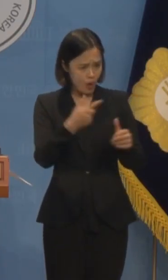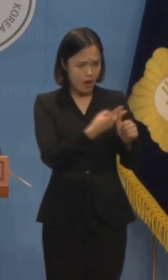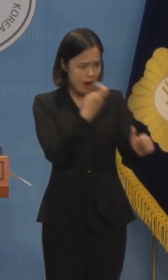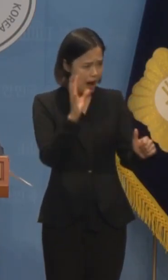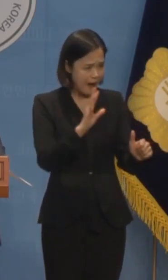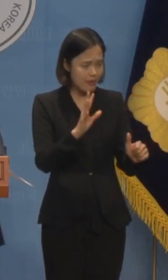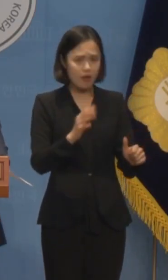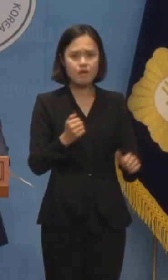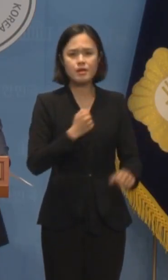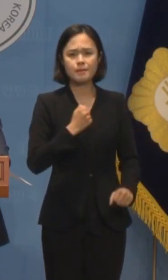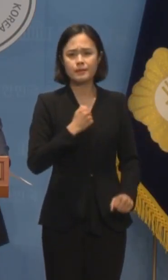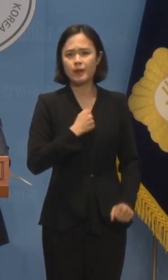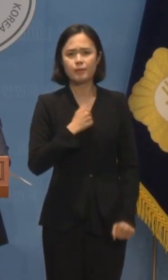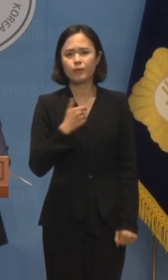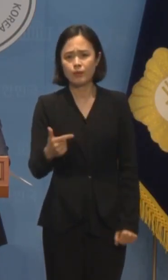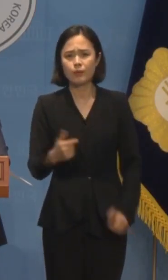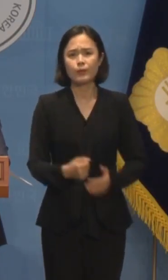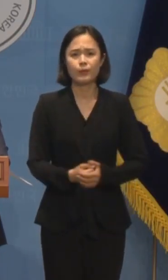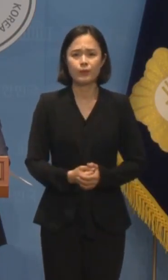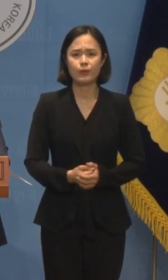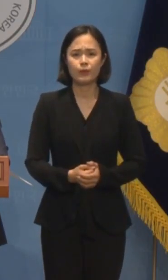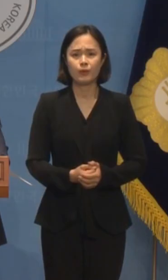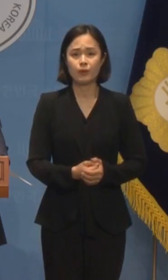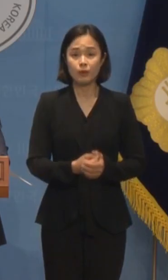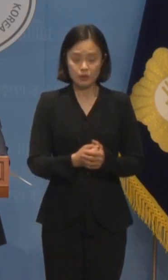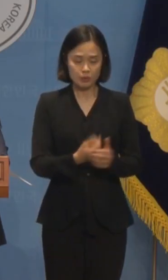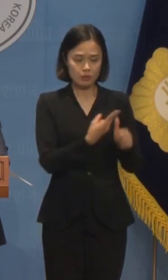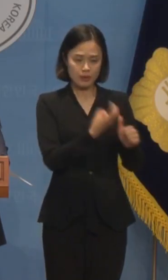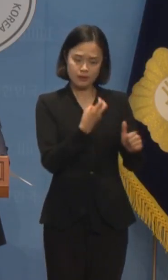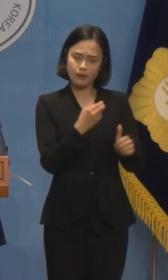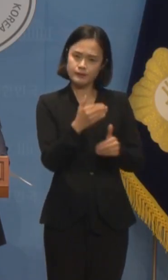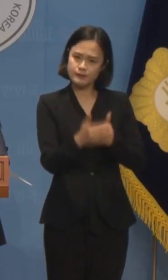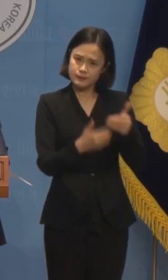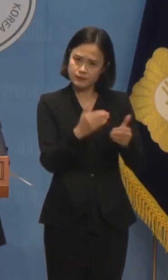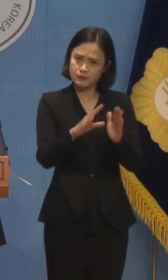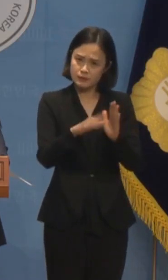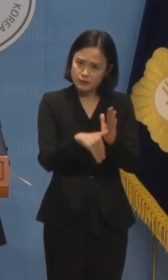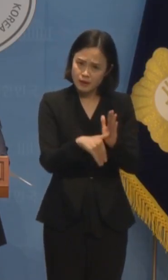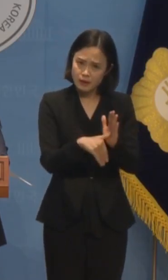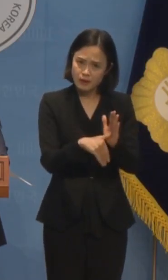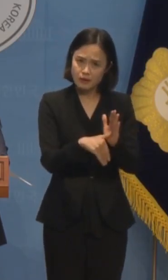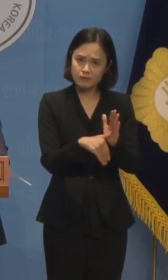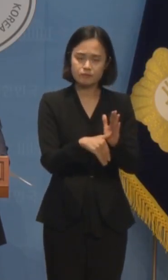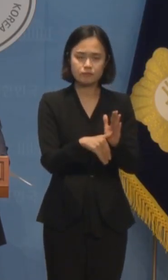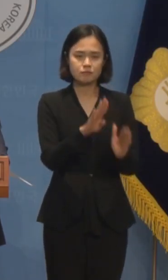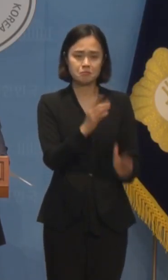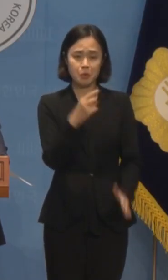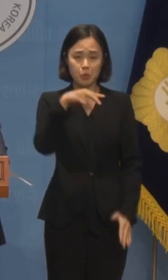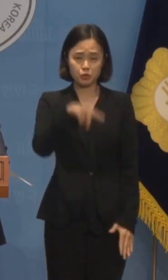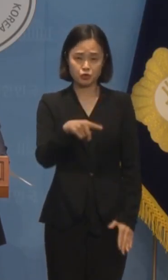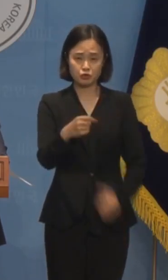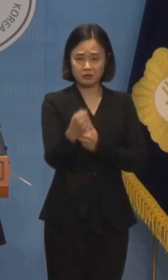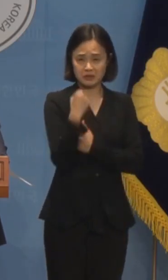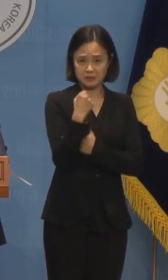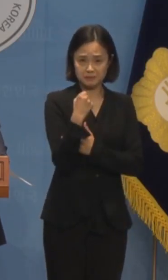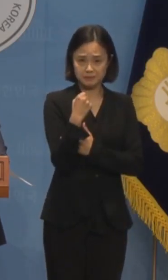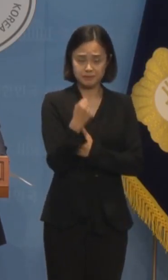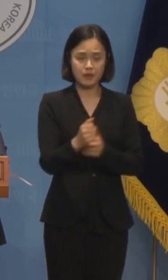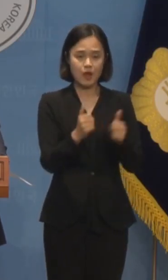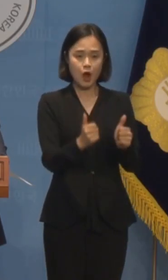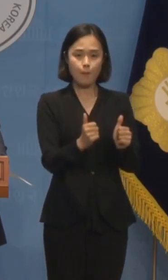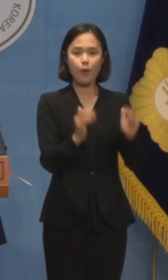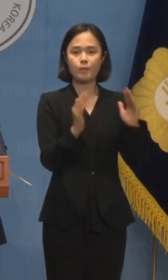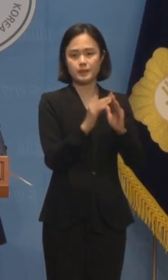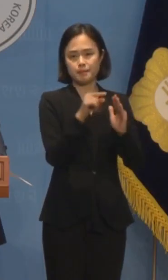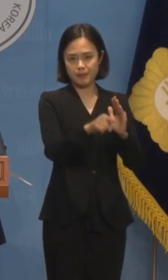절차가 진행되더라도 보수화된 헌법재판소의 문턱을 넘기 어렵다는 비관적 전망이